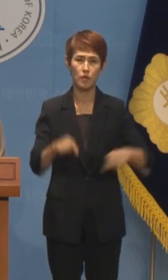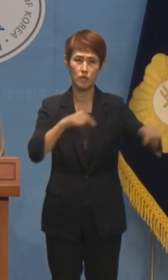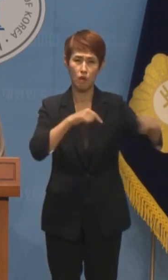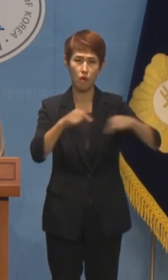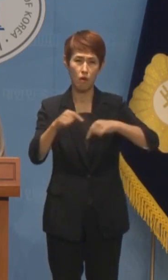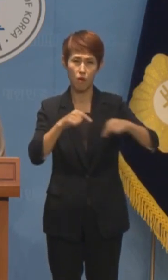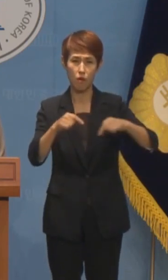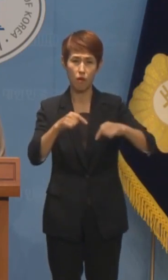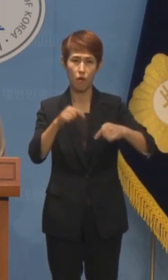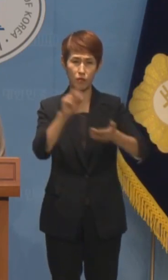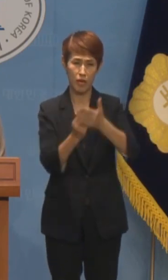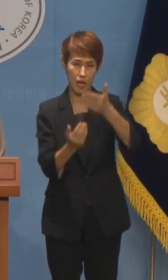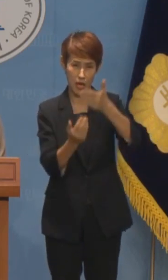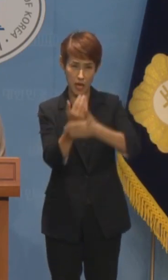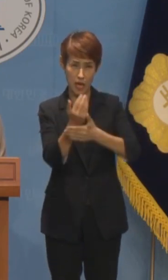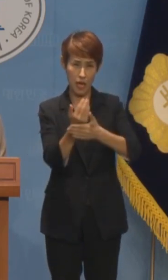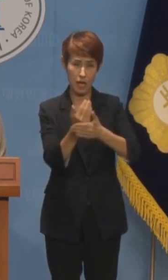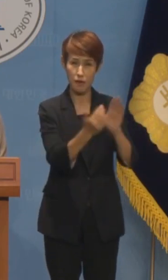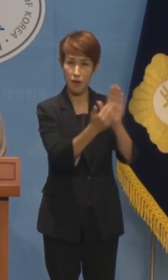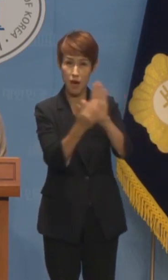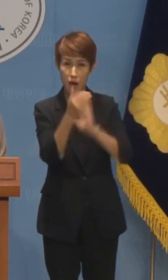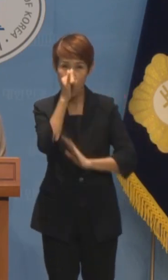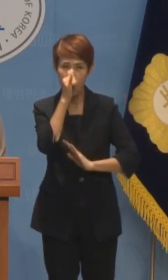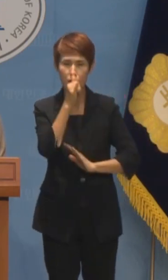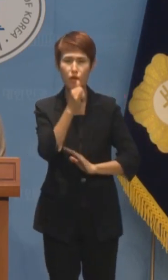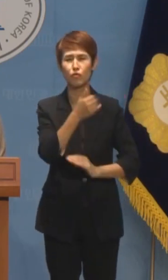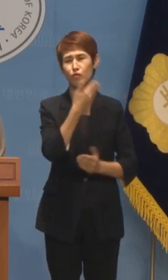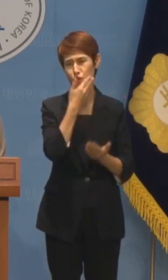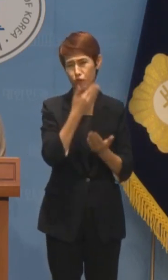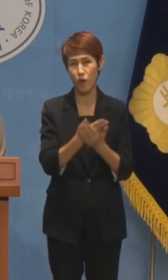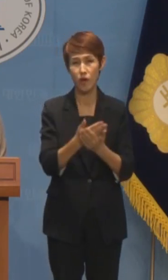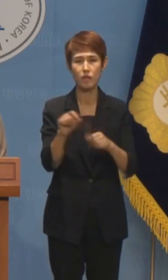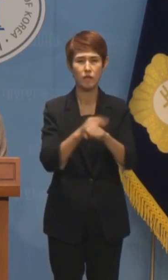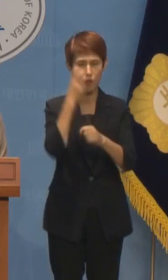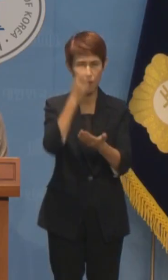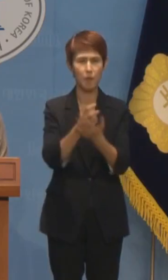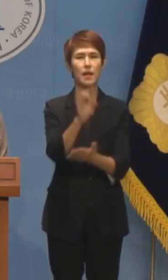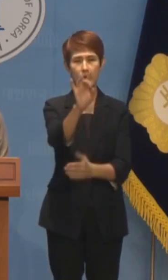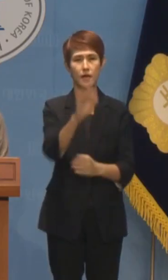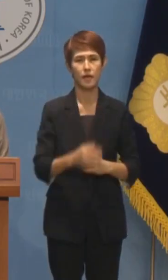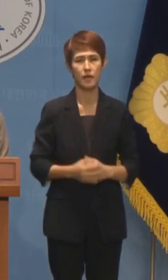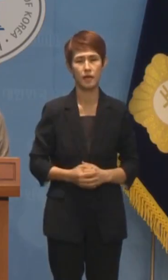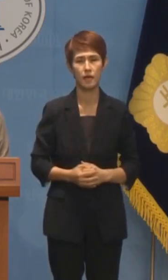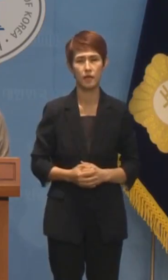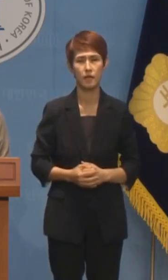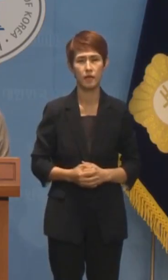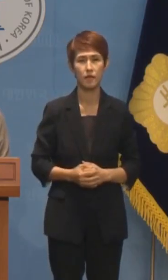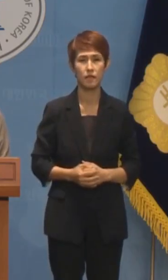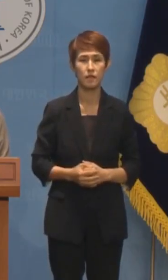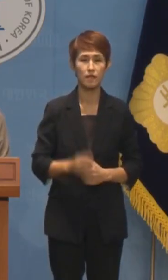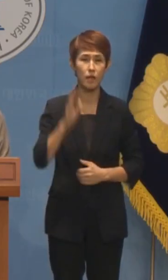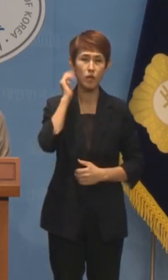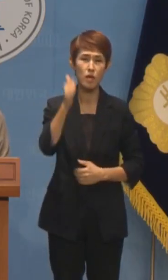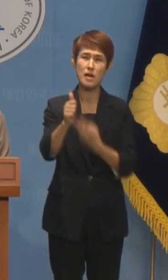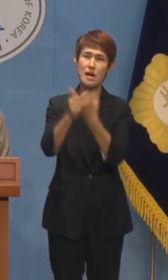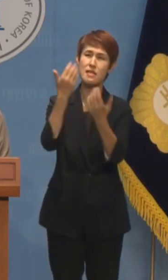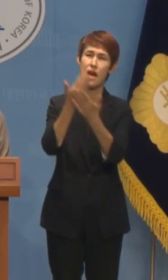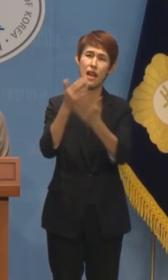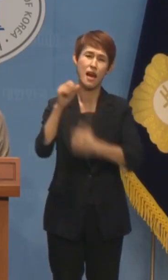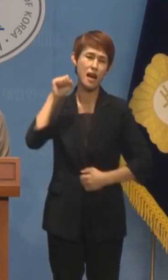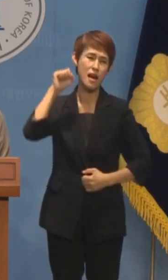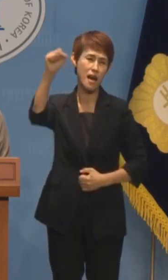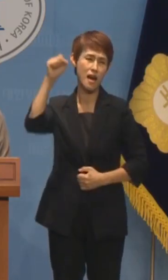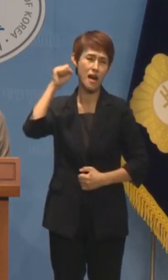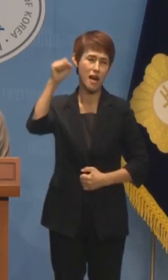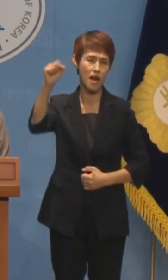피할 유일한 선택입니다. 선선해진 날씨 가운데 거리에서 정권 퇴진의 목소리가 넘쳐나게 될